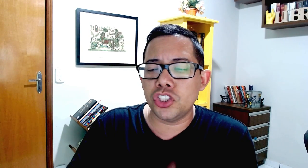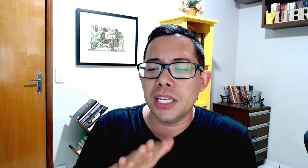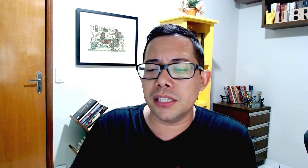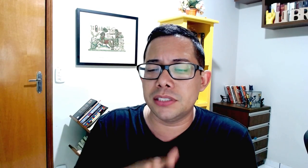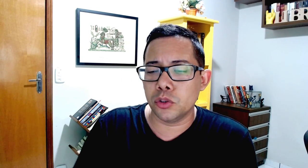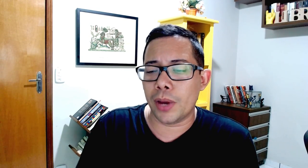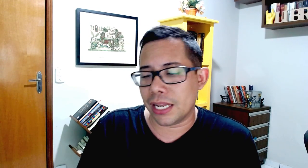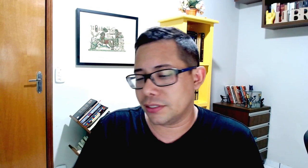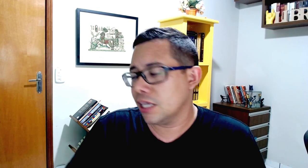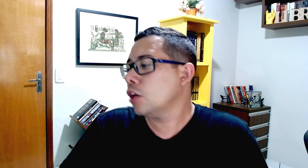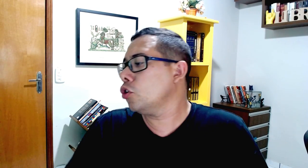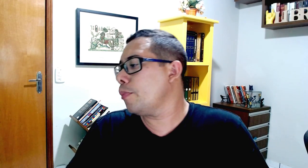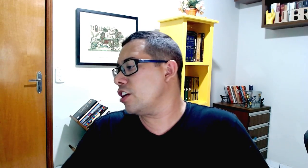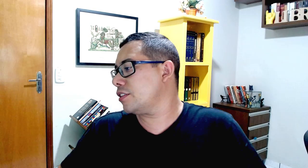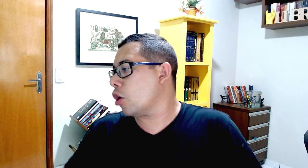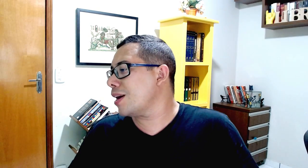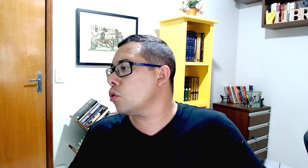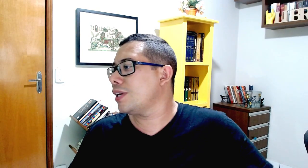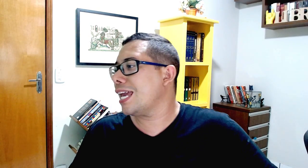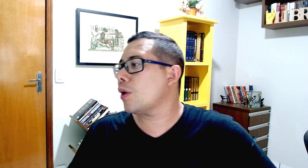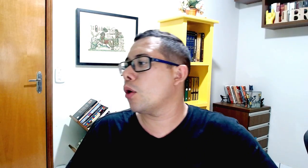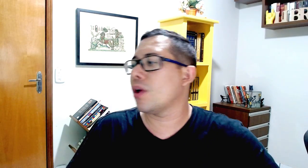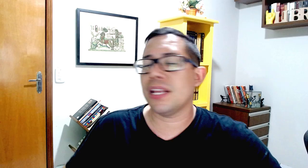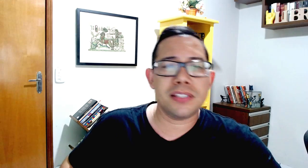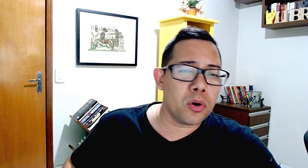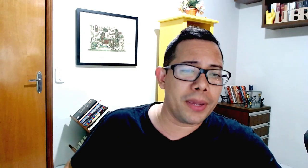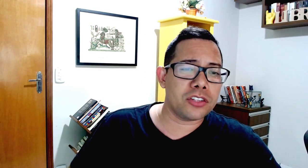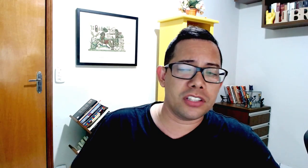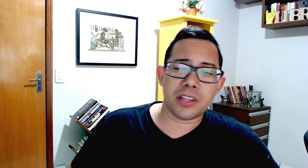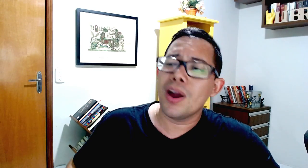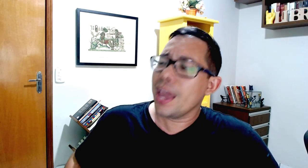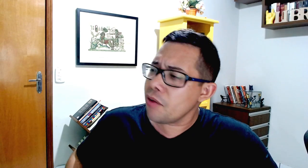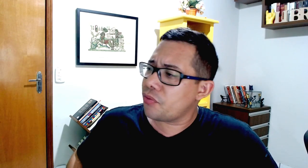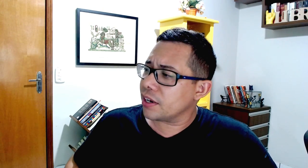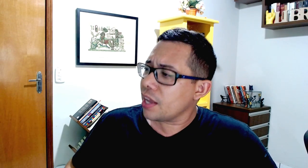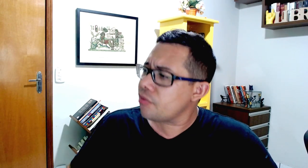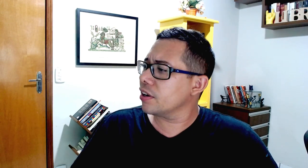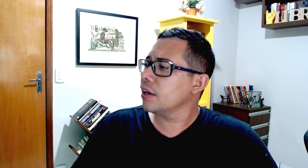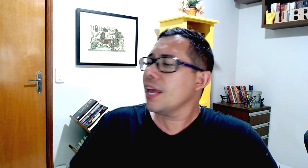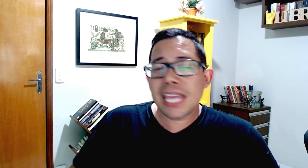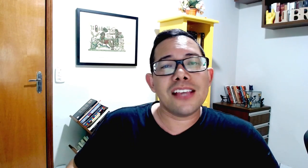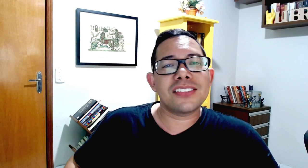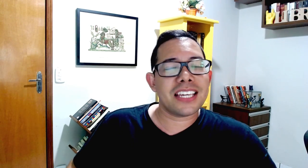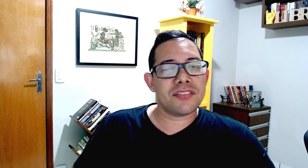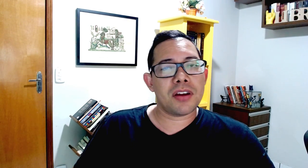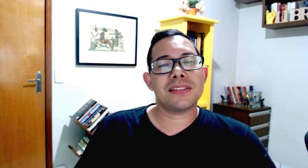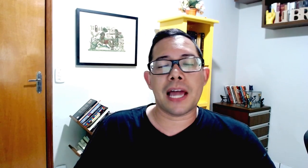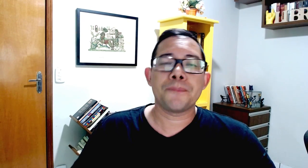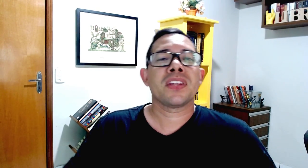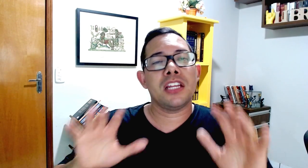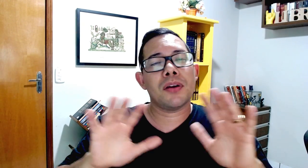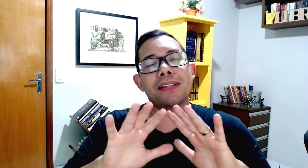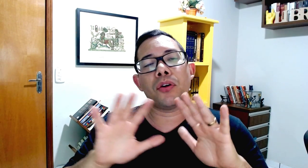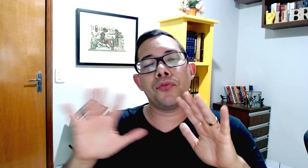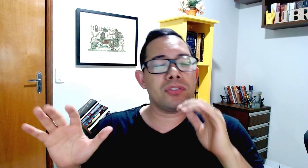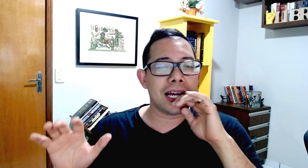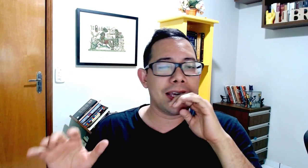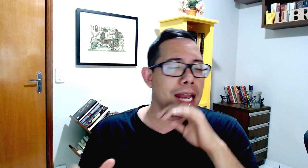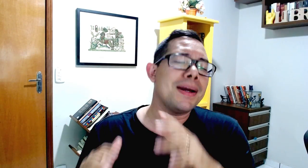utilizando é tudo bem região mas eu que ela agora nesse momento Jesiel rever rever e é isso que entra passar e já passar o vídeo da